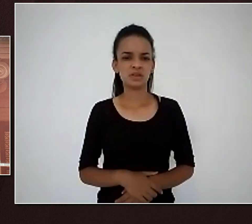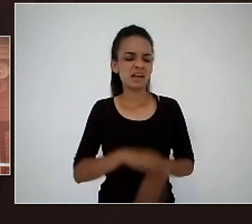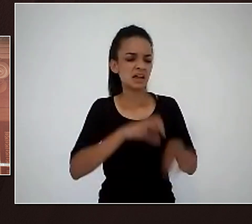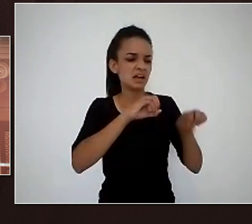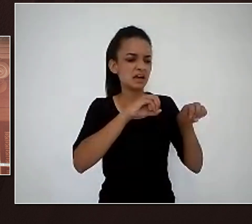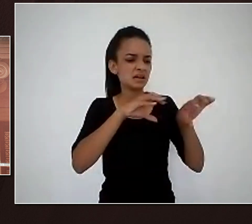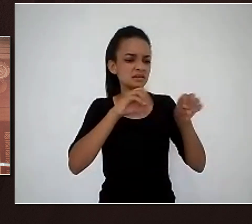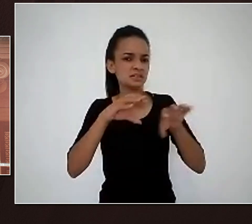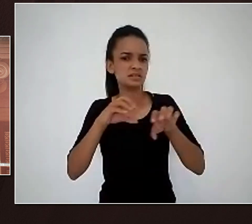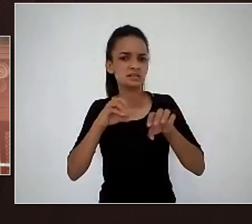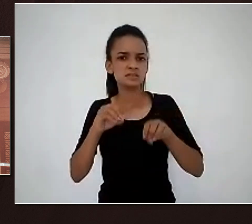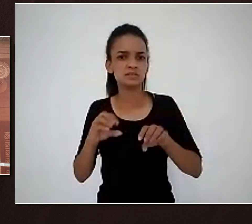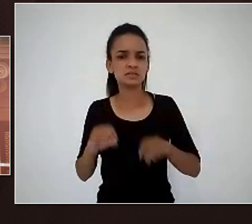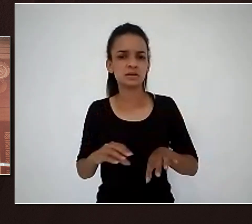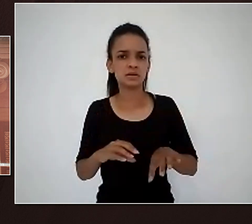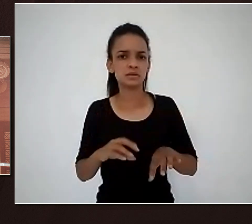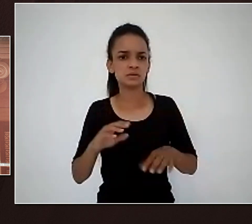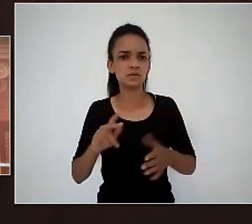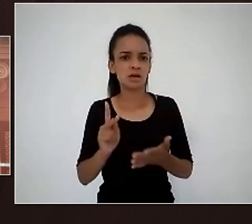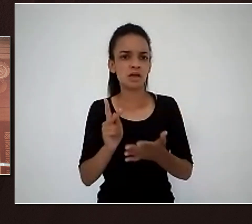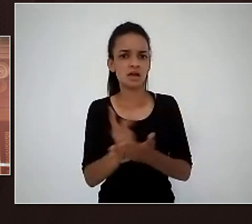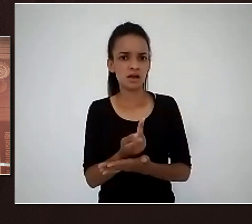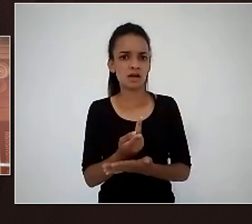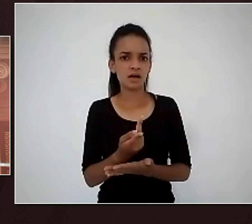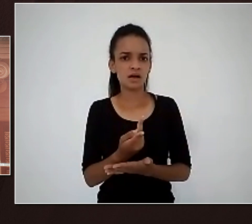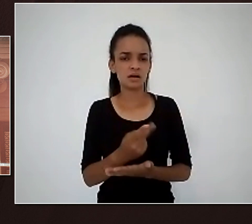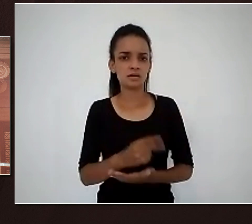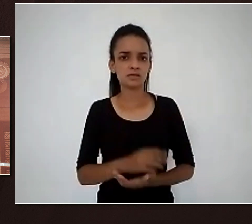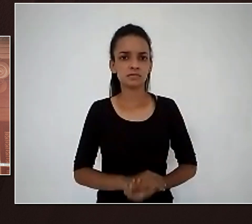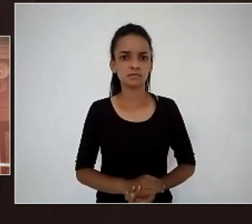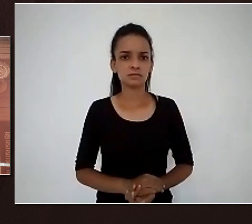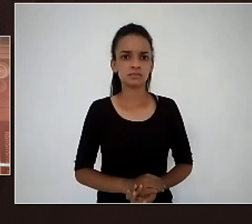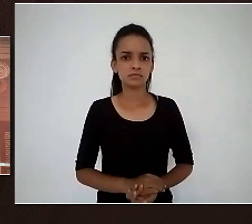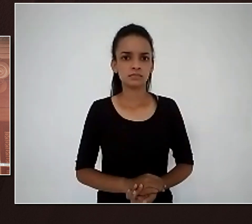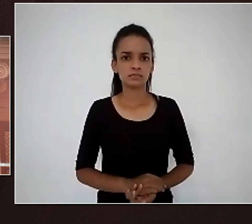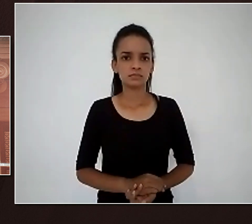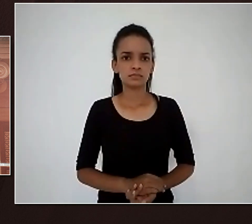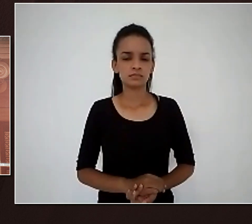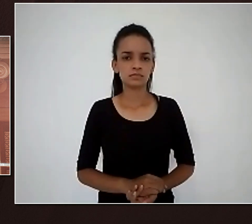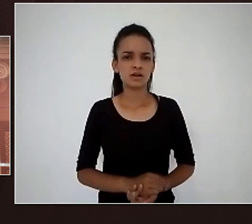pudesse conter a sensualidade. Quer dizer, são coisas, né, filosofias,